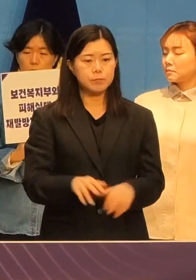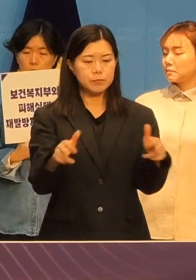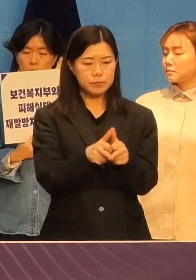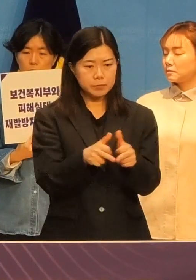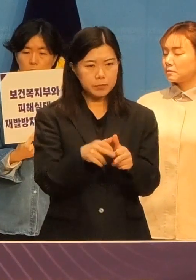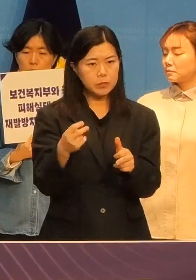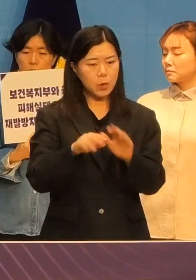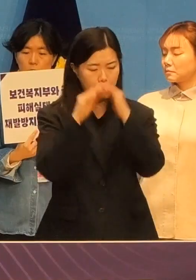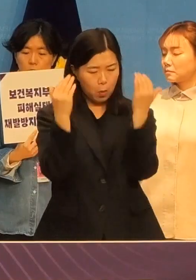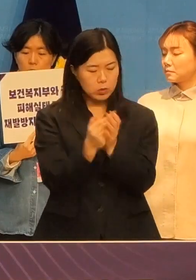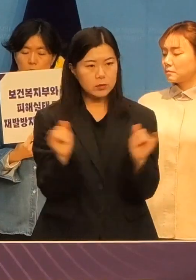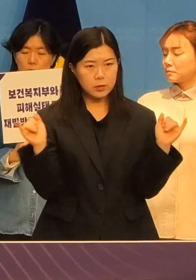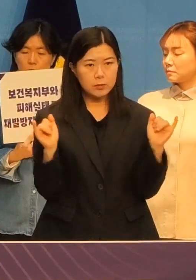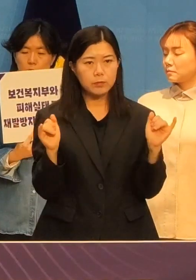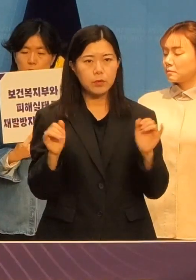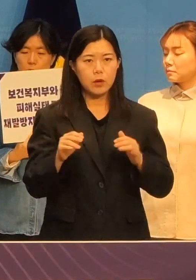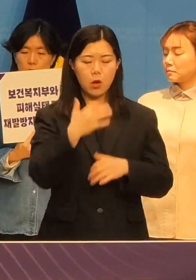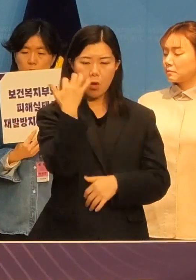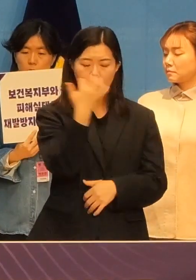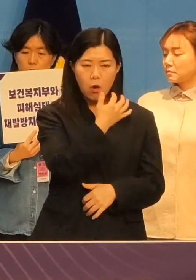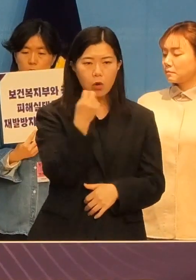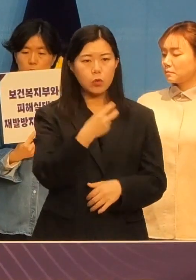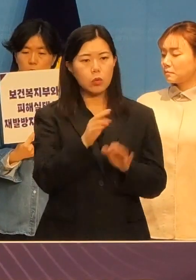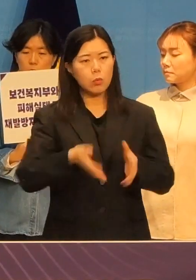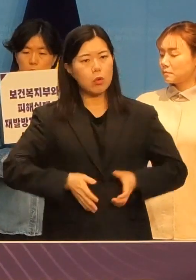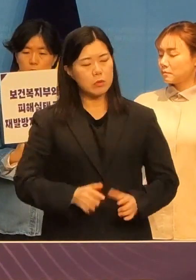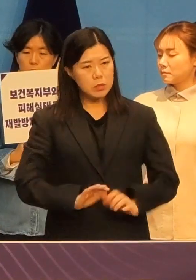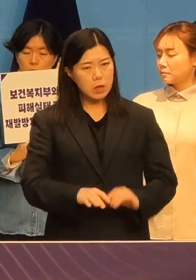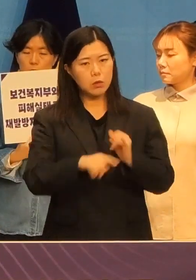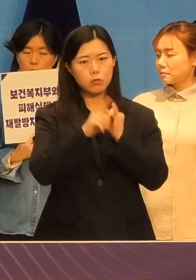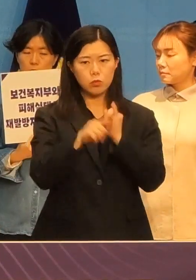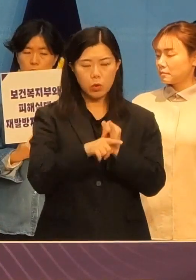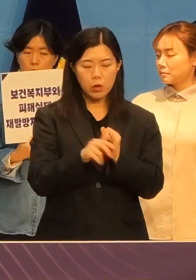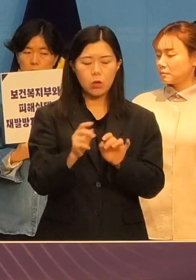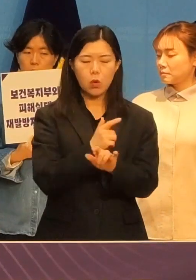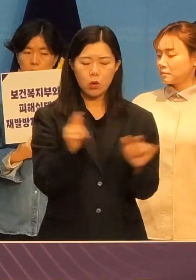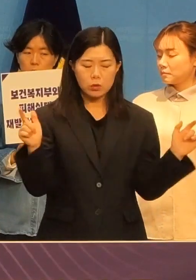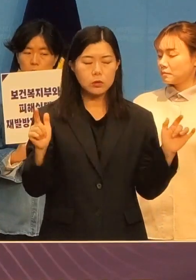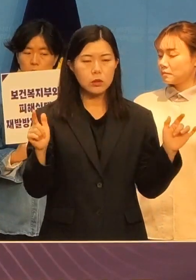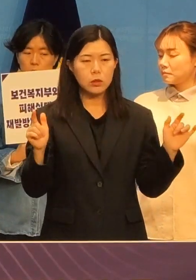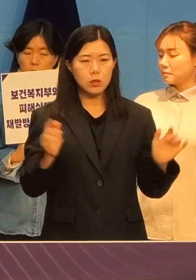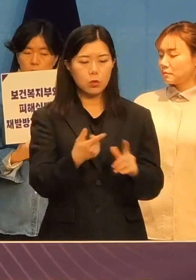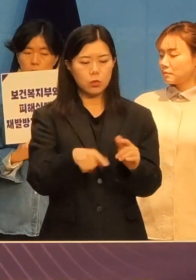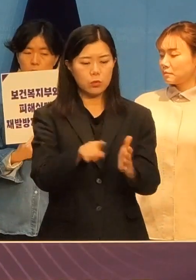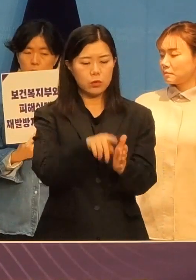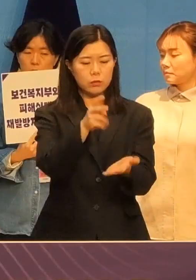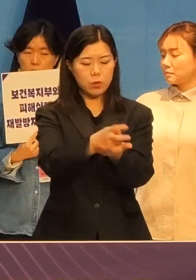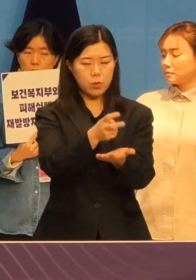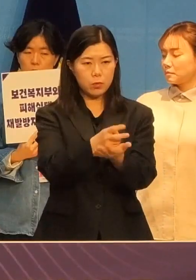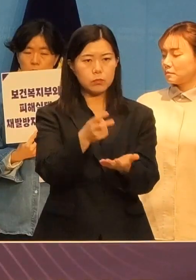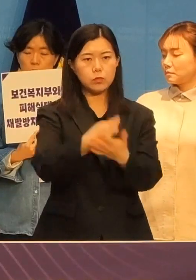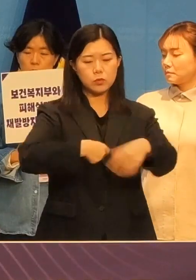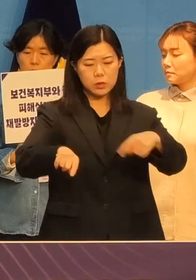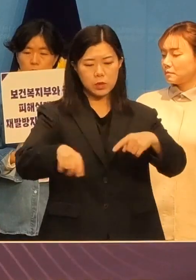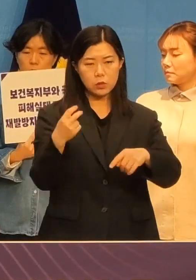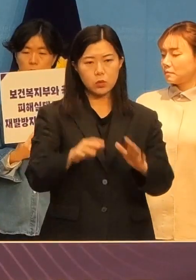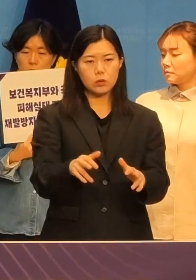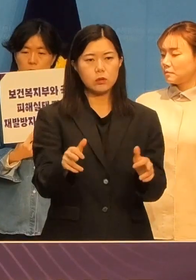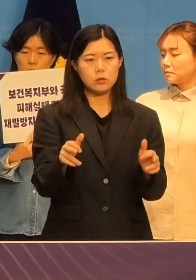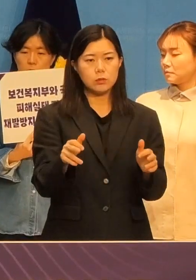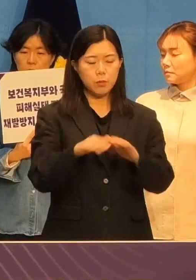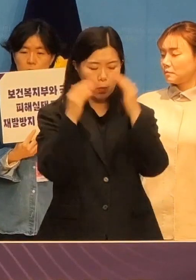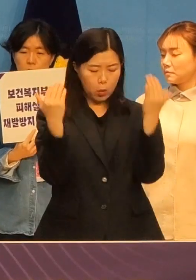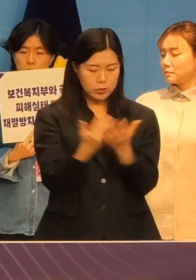포함한 모든 사람들의 성과 재생산, 건강과 권리를 보장하기 위한 법과 정책, 장애인을 포함한